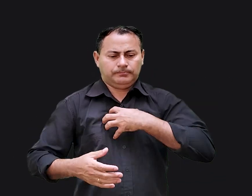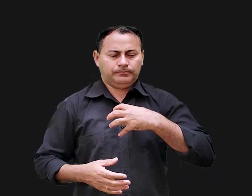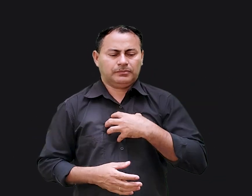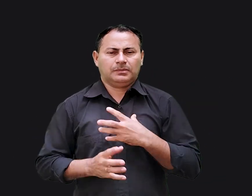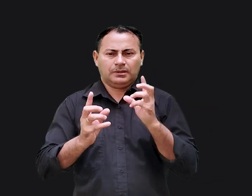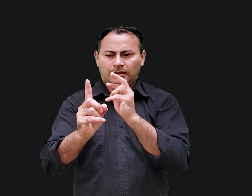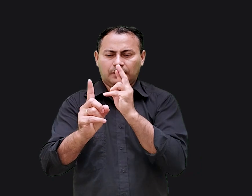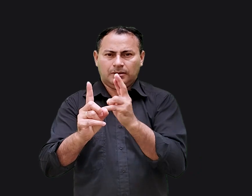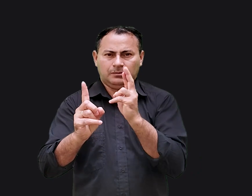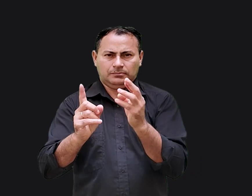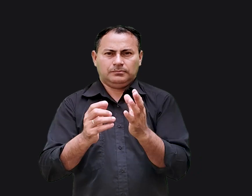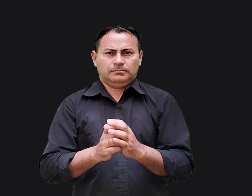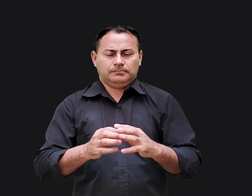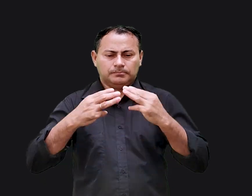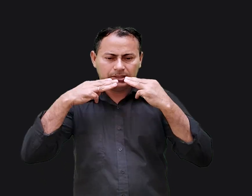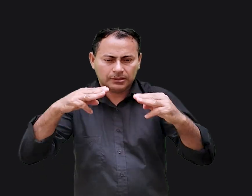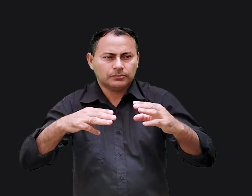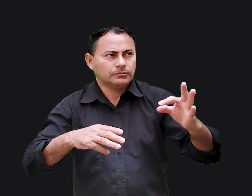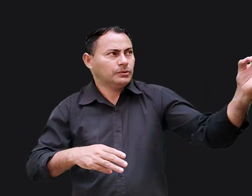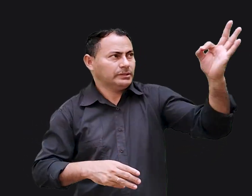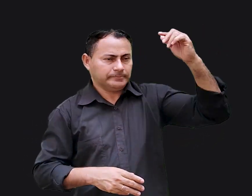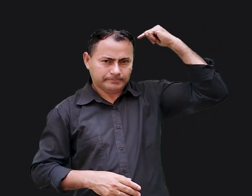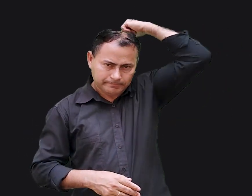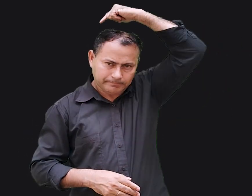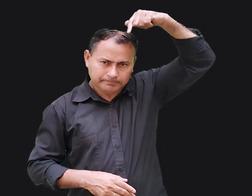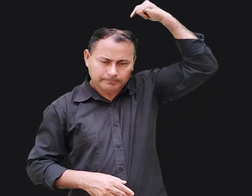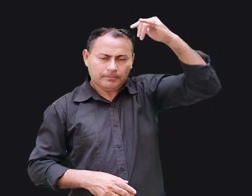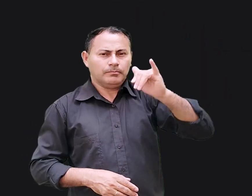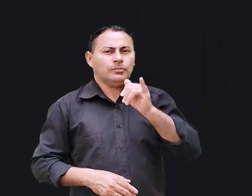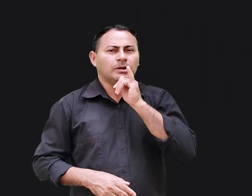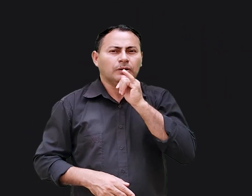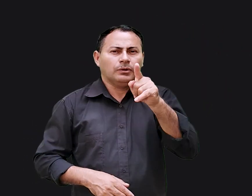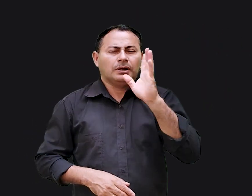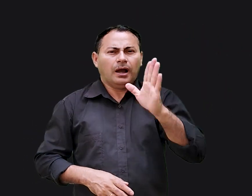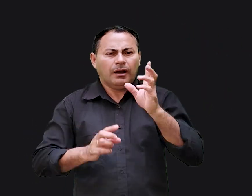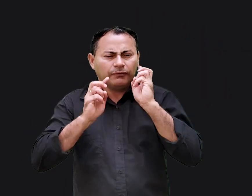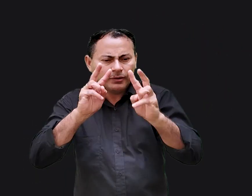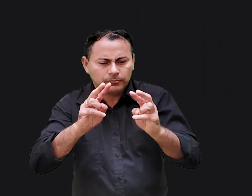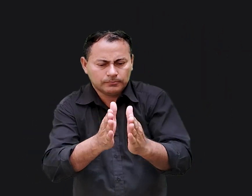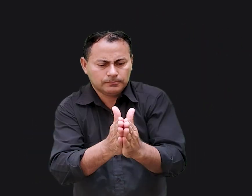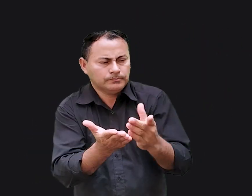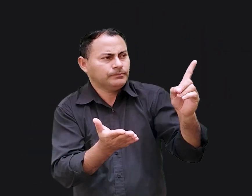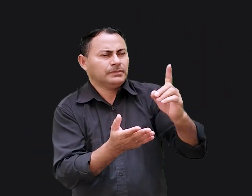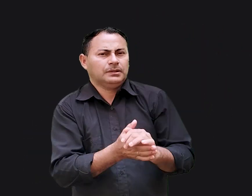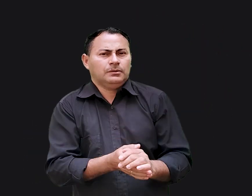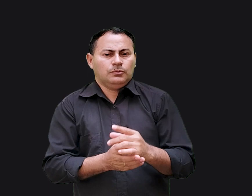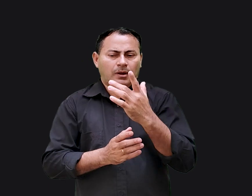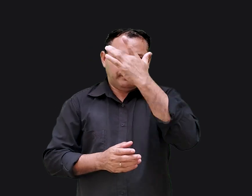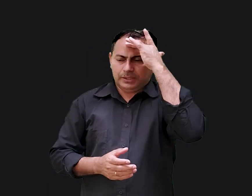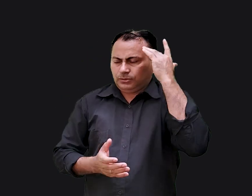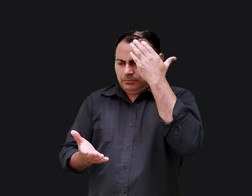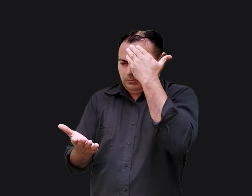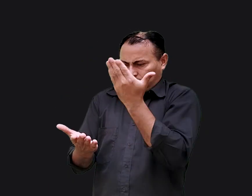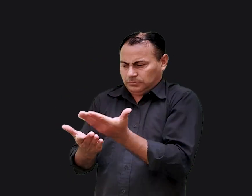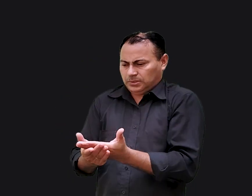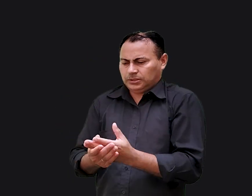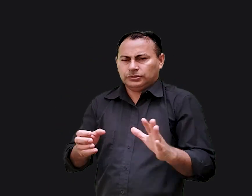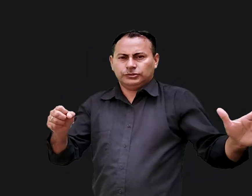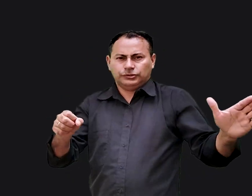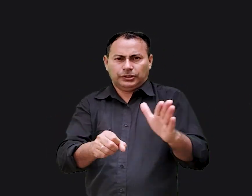como se referem ao ministério do Espírito Santo. Por exemplo, você já ouviu a expressão um crente cheio do Espírito